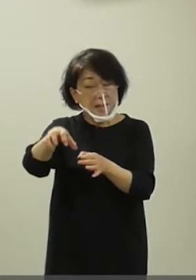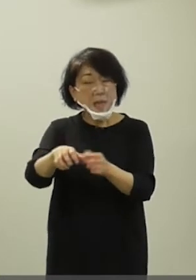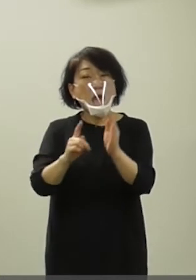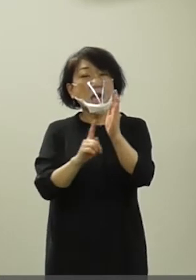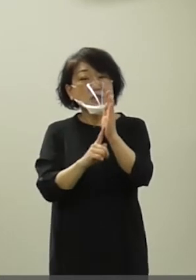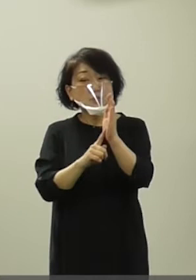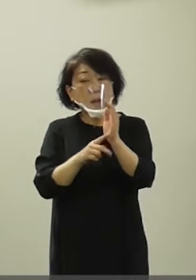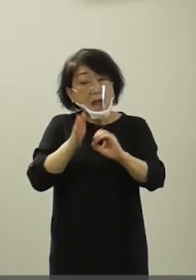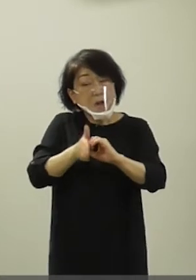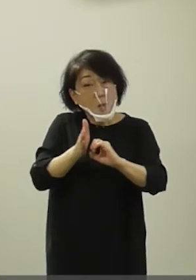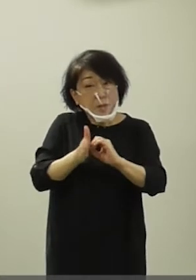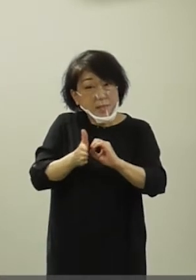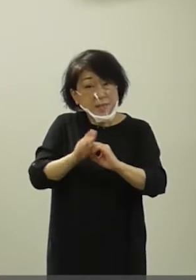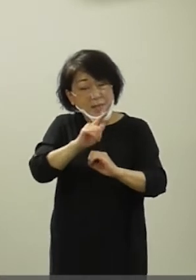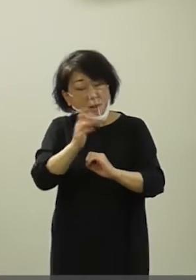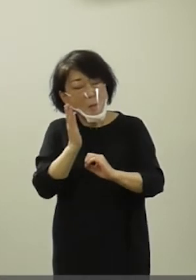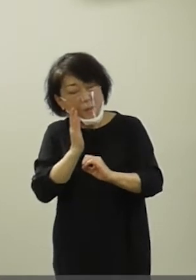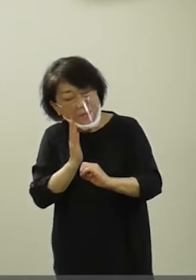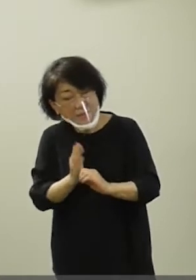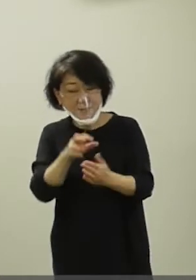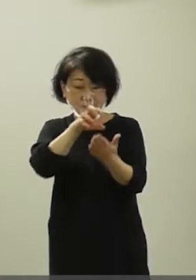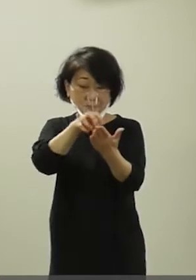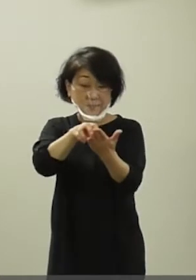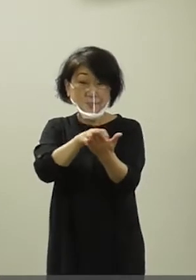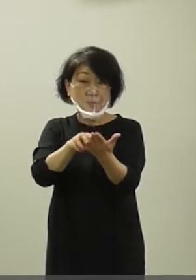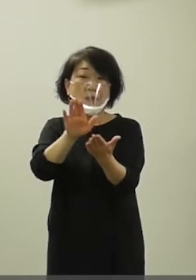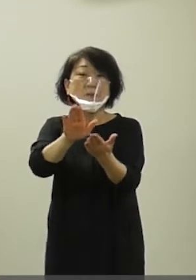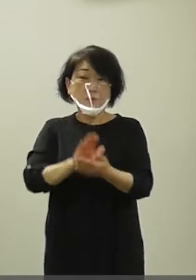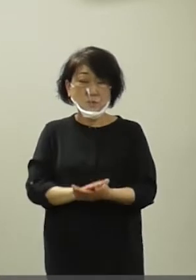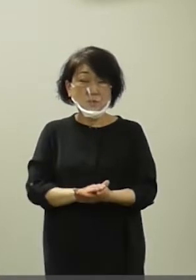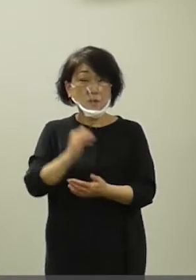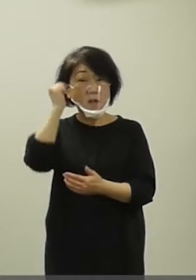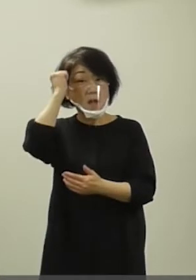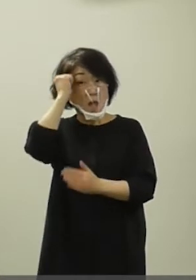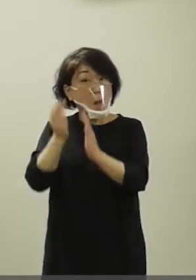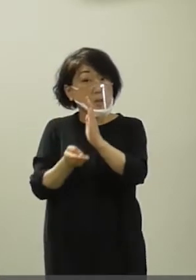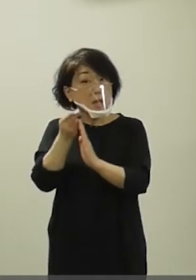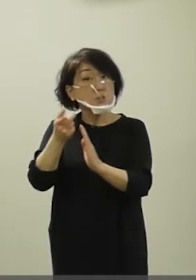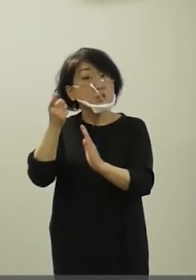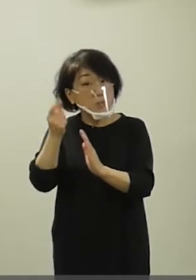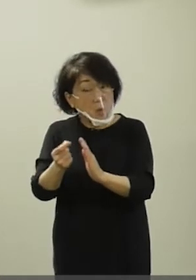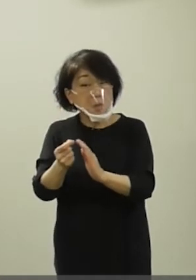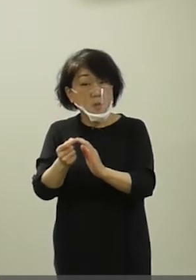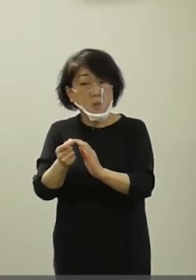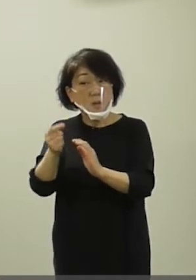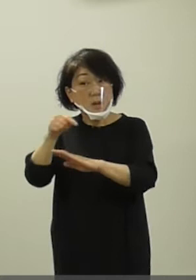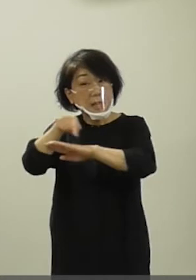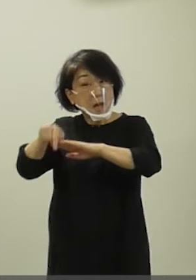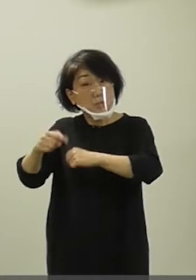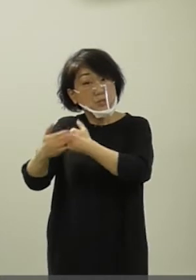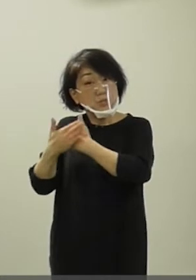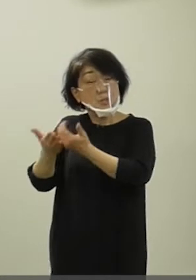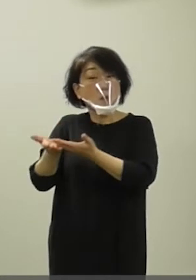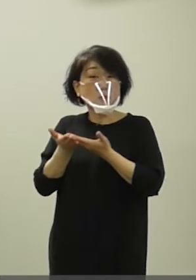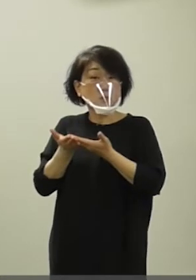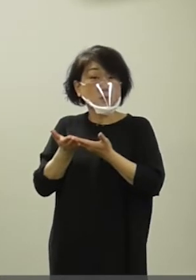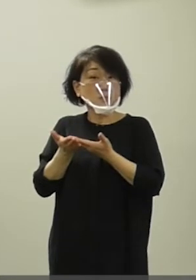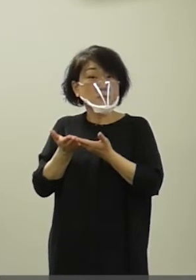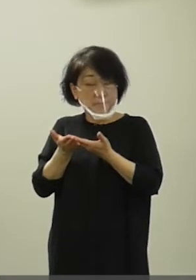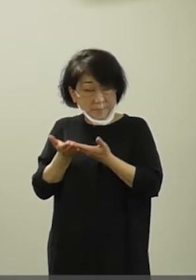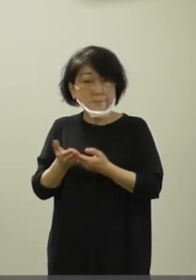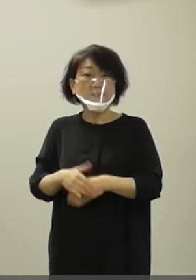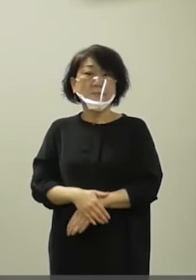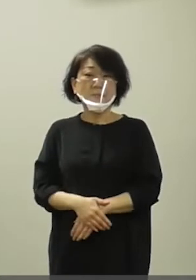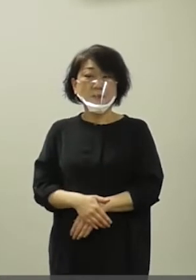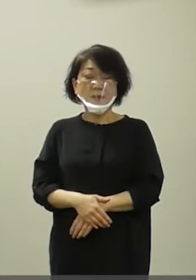料理が紹介されております宿泊施設でも効かつをしていただきますので両輪ガイザースパ等を使用